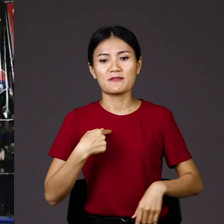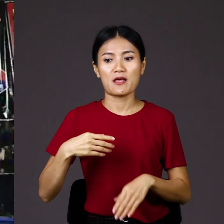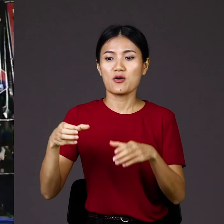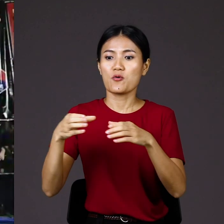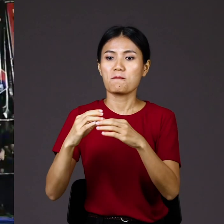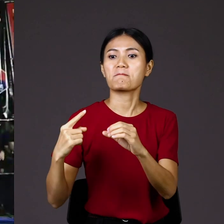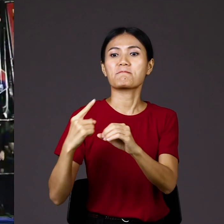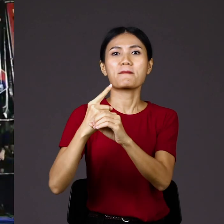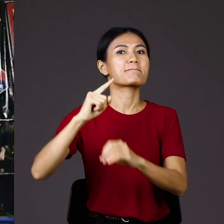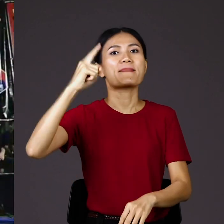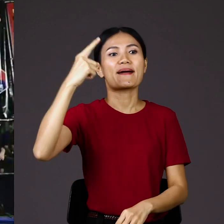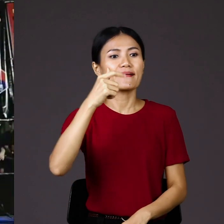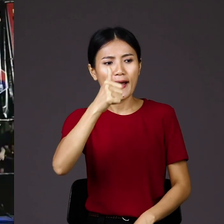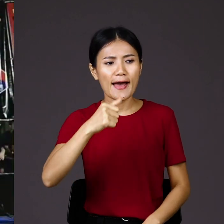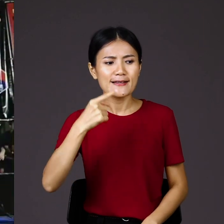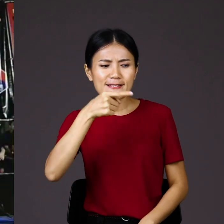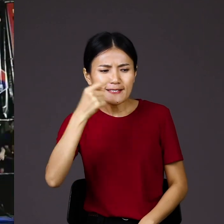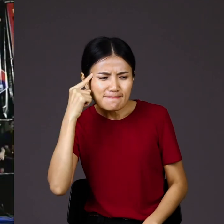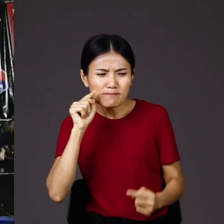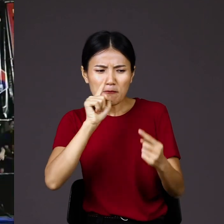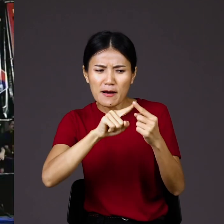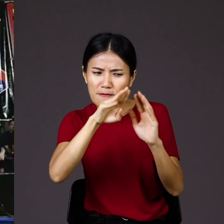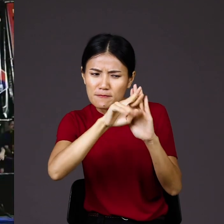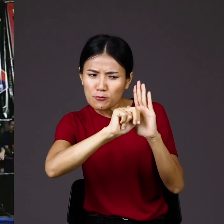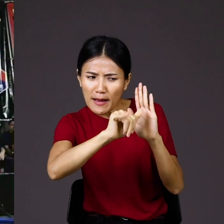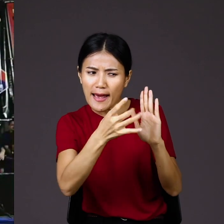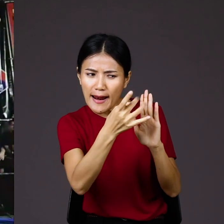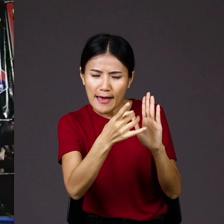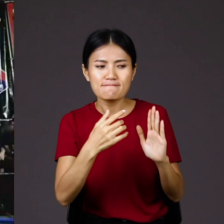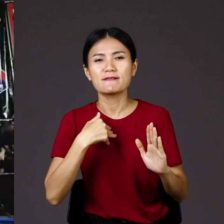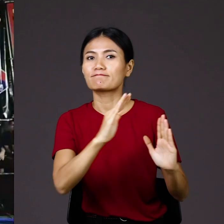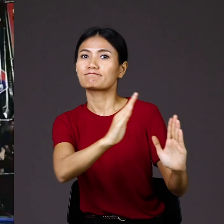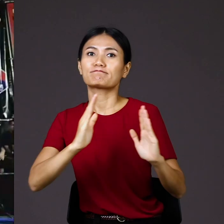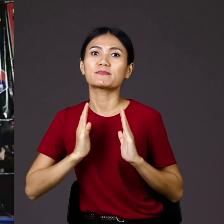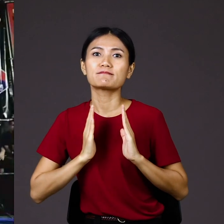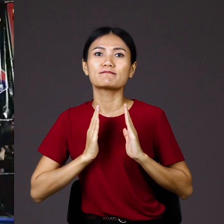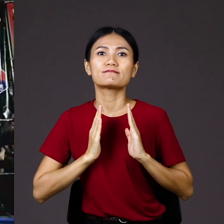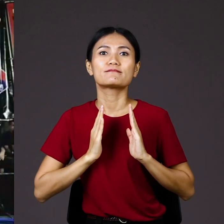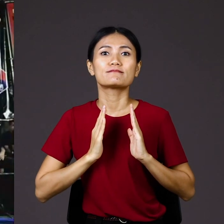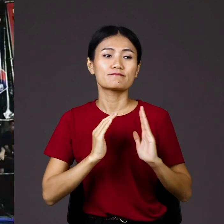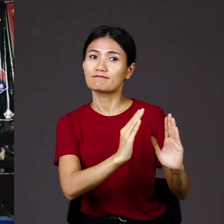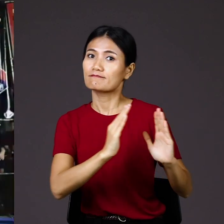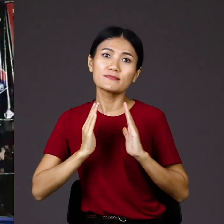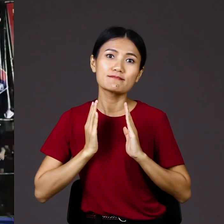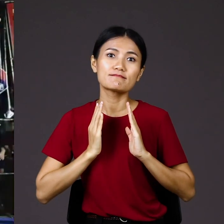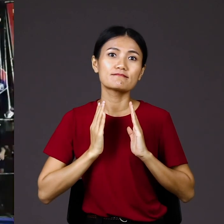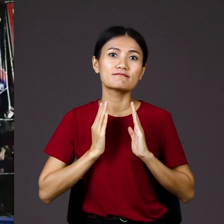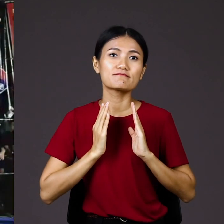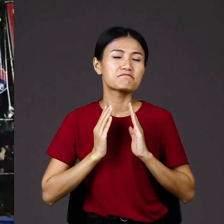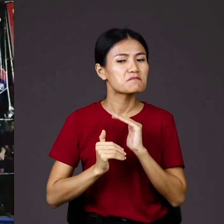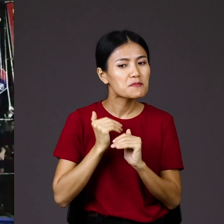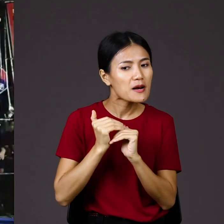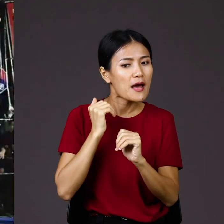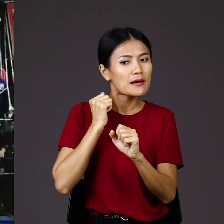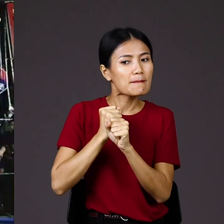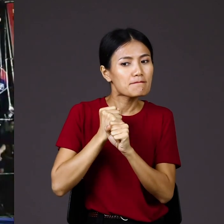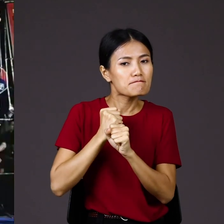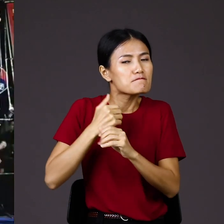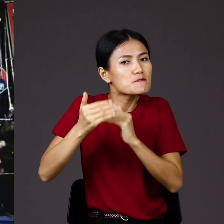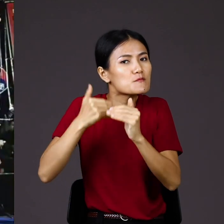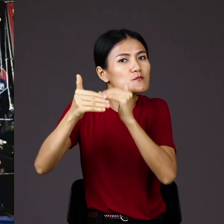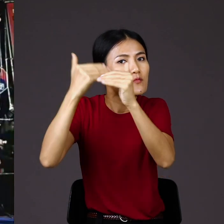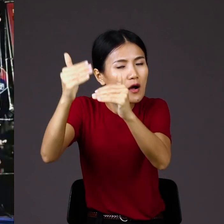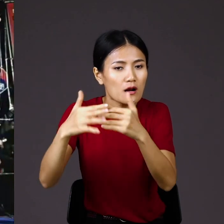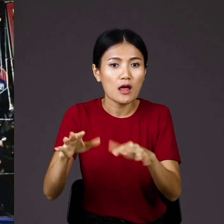ต่ยังไม่มีโอกาสเป็นรัฐบาลเขาคิดเอาไว้หลายอย่างแต่ยังไม่มีโอกาสผลักดันได้เต็มที่สิ่งที่เราต้อง